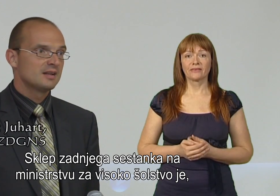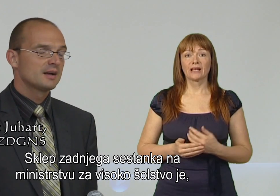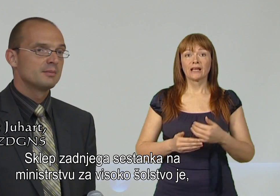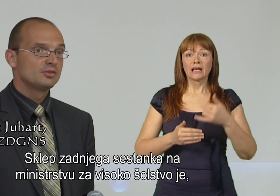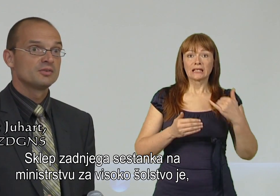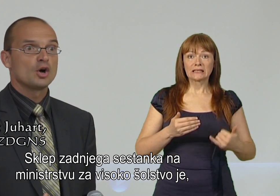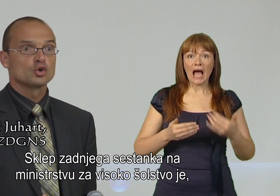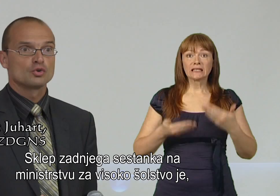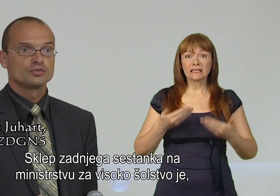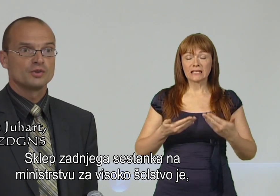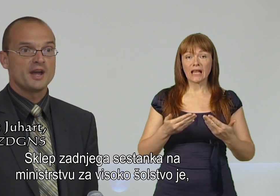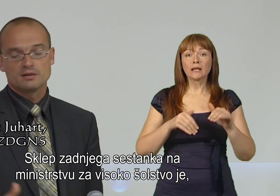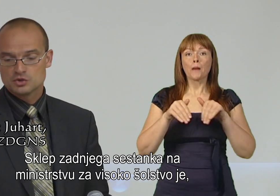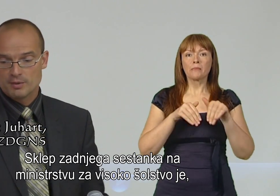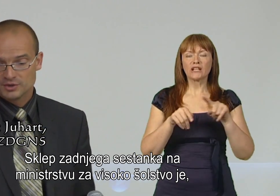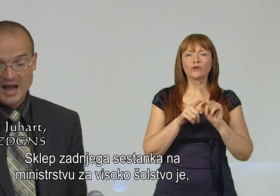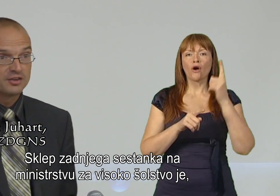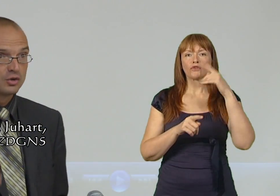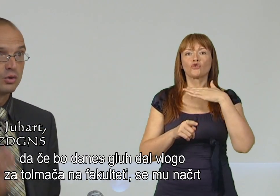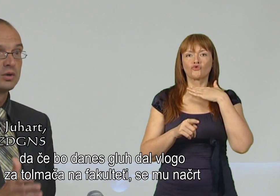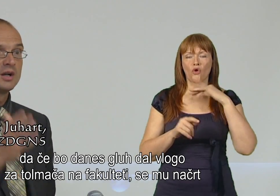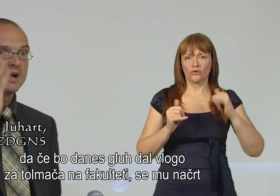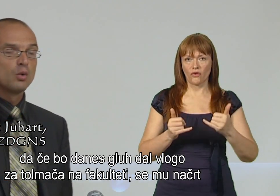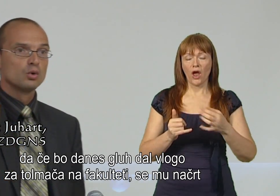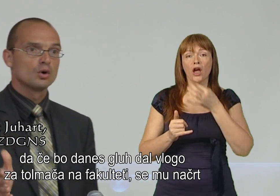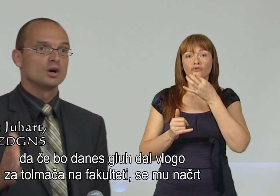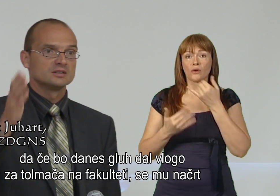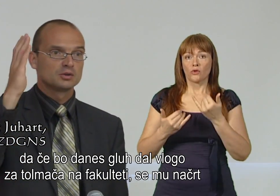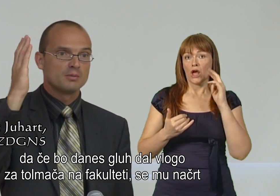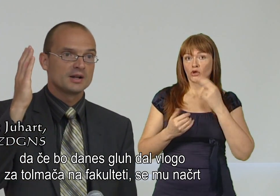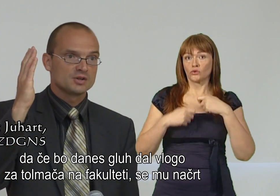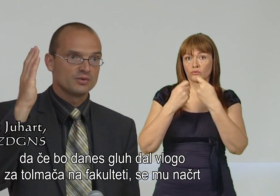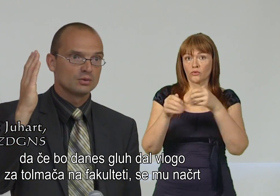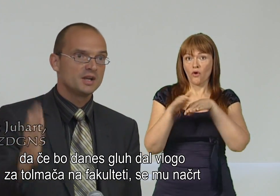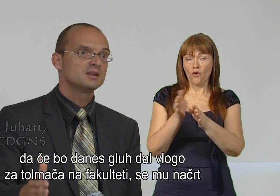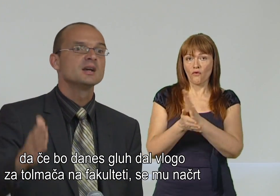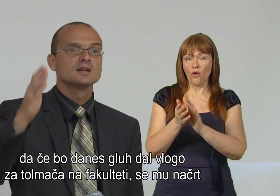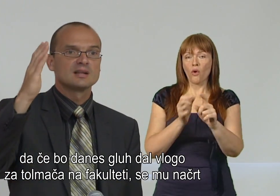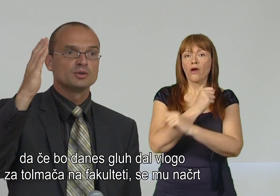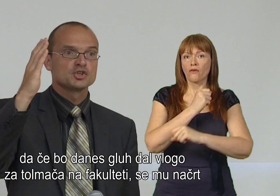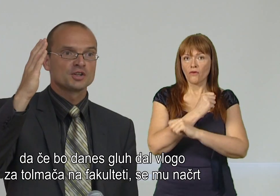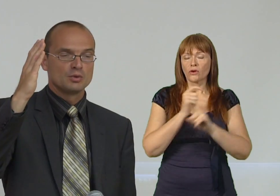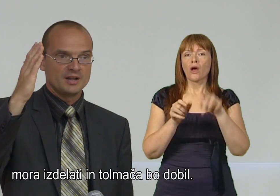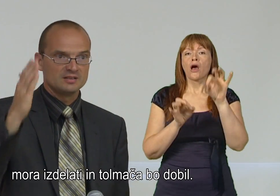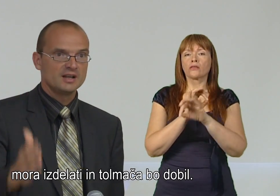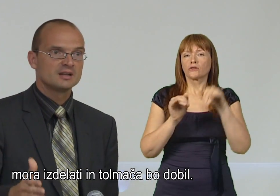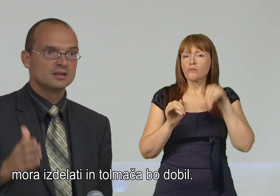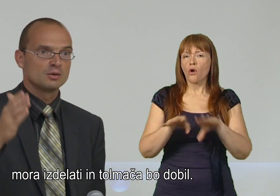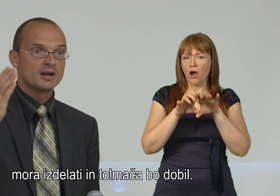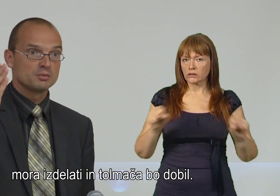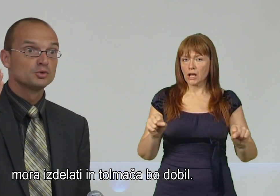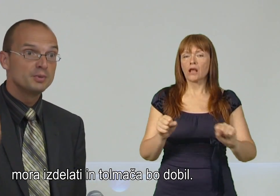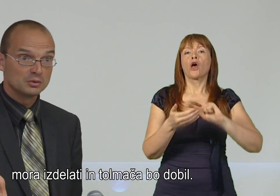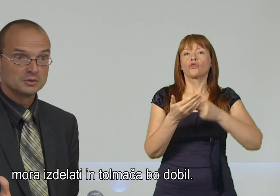Zadnji sestanek na ministrstvu visoko šolstvo je, če bo danes gluh dal vlogo za tolmače na fakulteti, se mu načrt mora izdelati